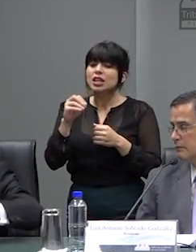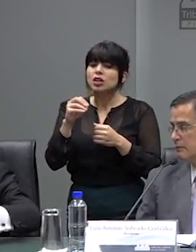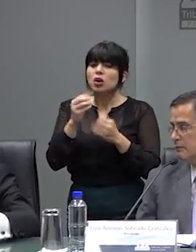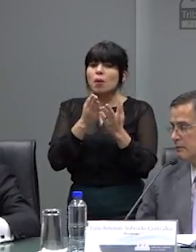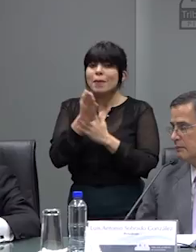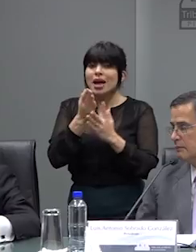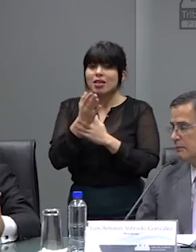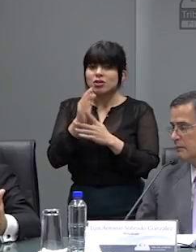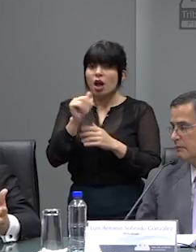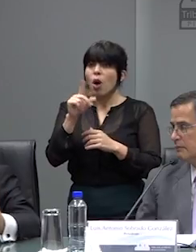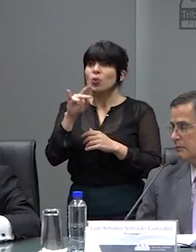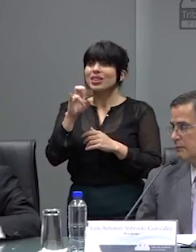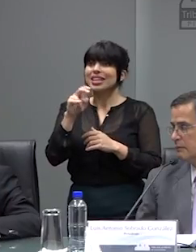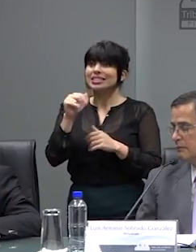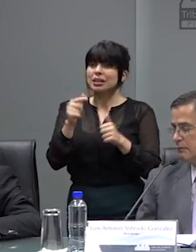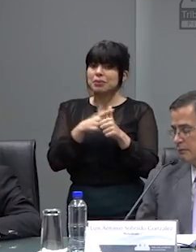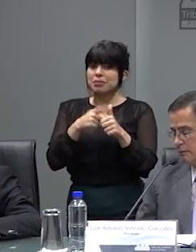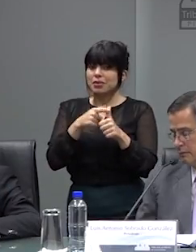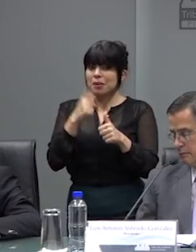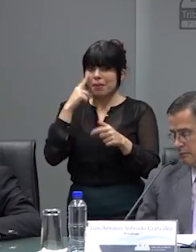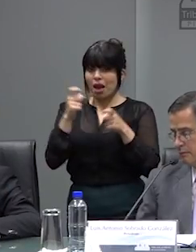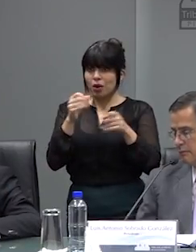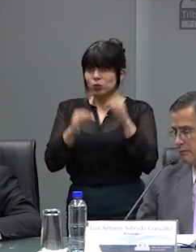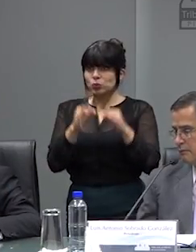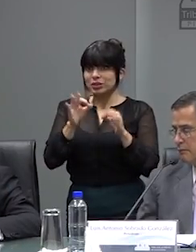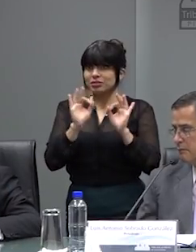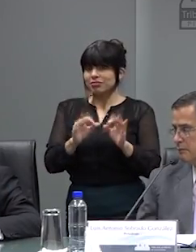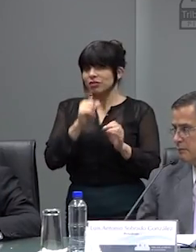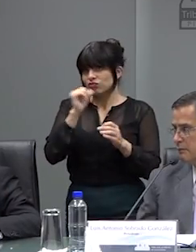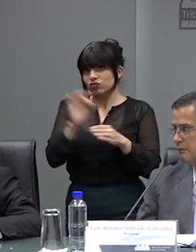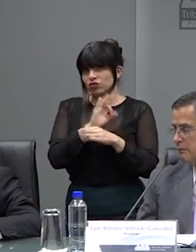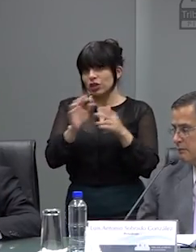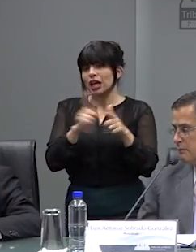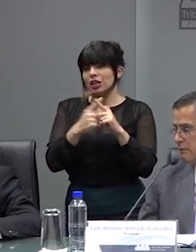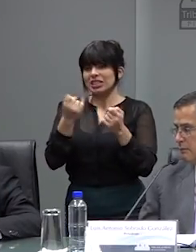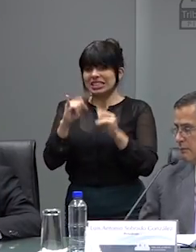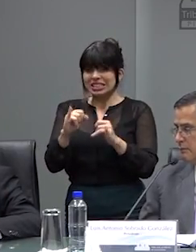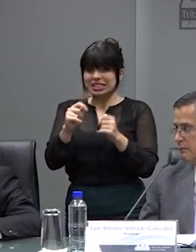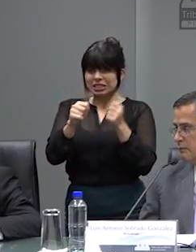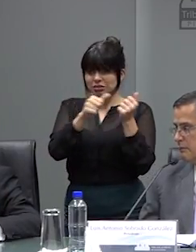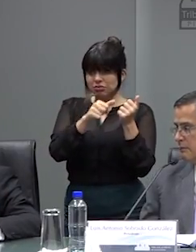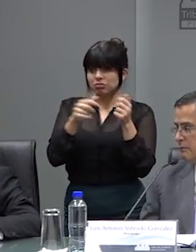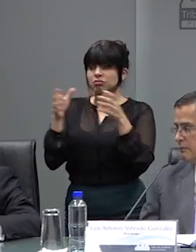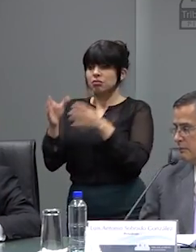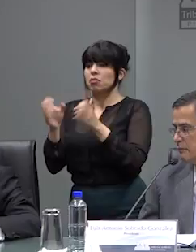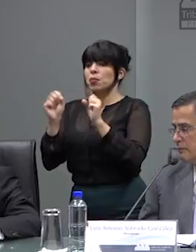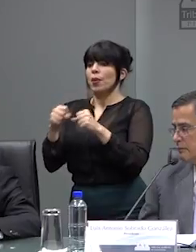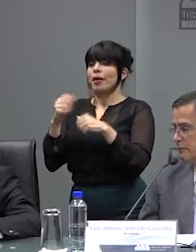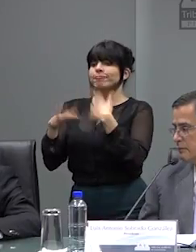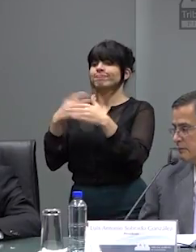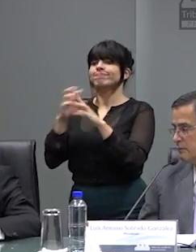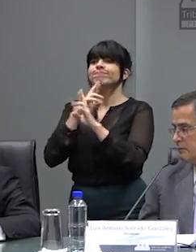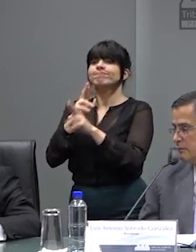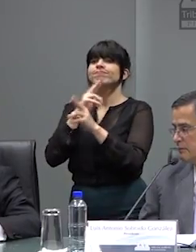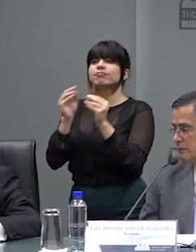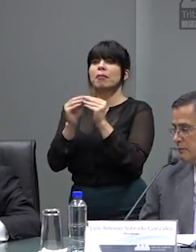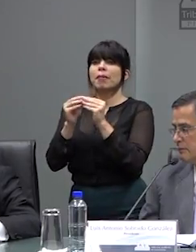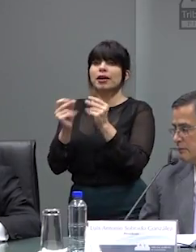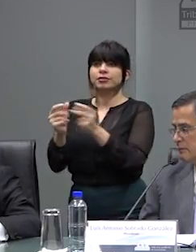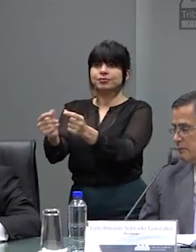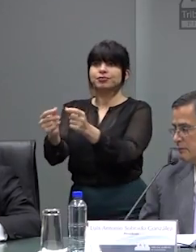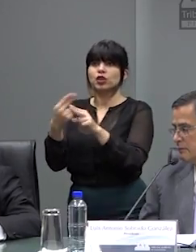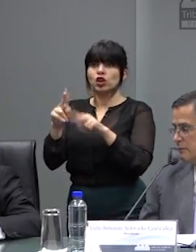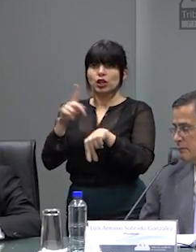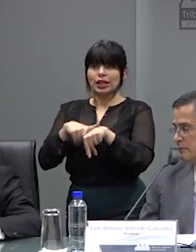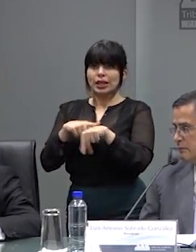medio para hacer una mejor administración de justicia, podríamos tener una eficiencia y una eficacia mucho mayor.